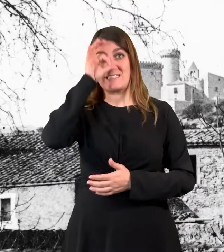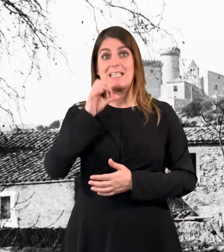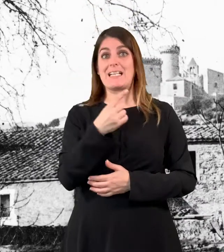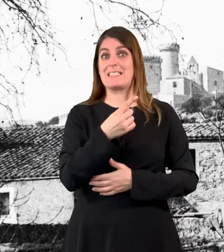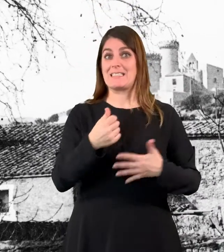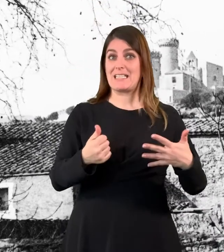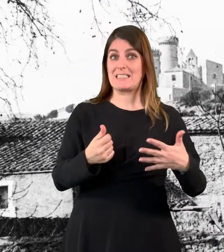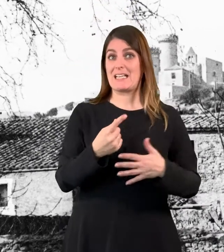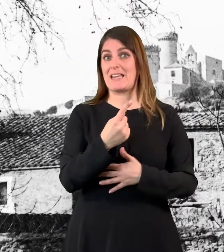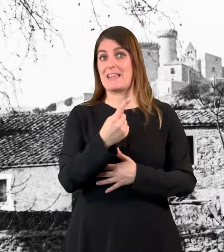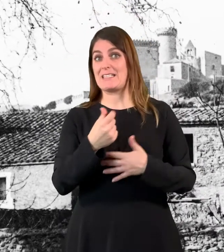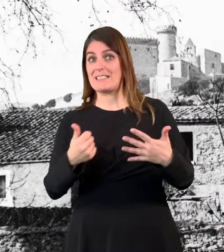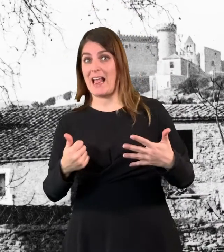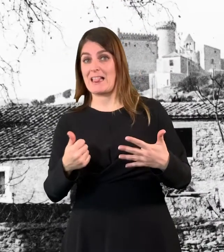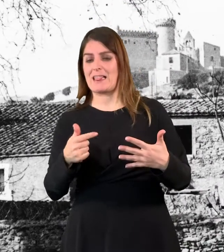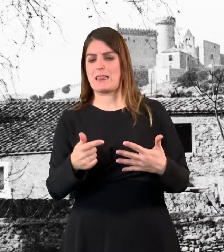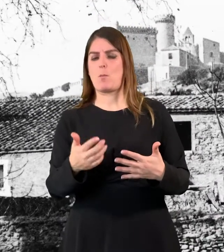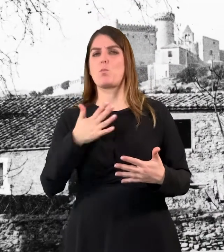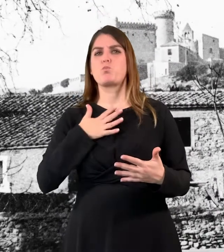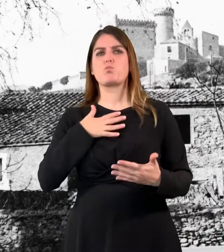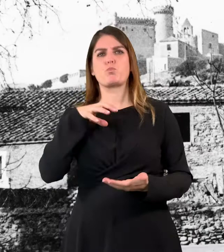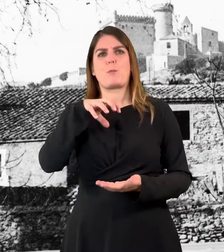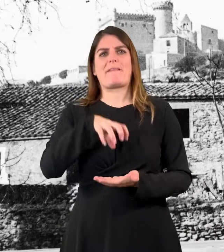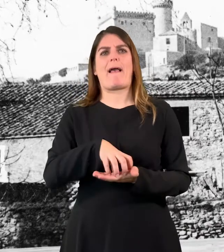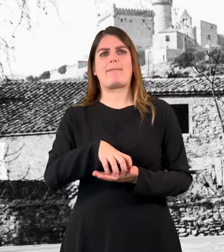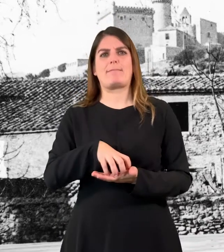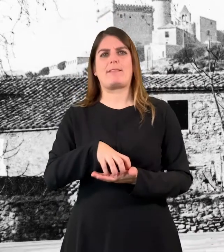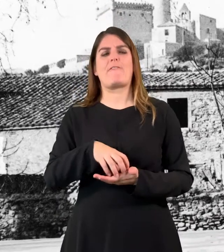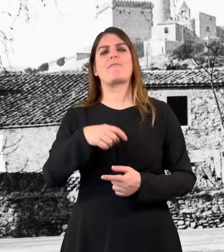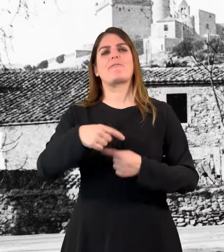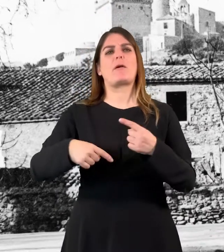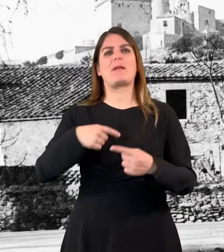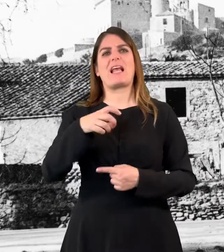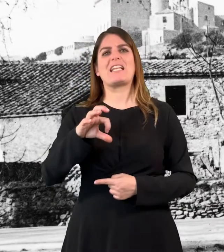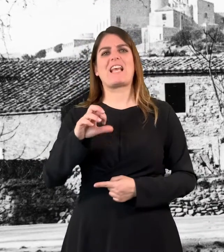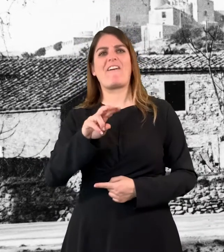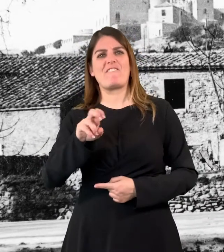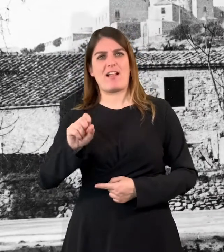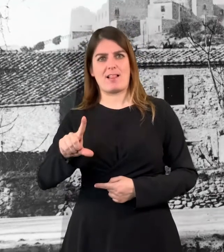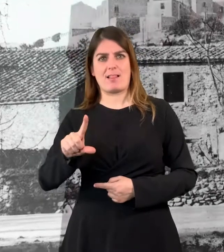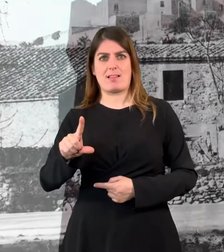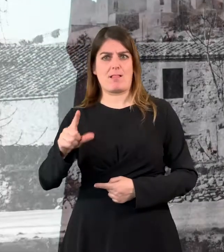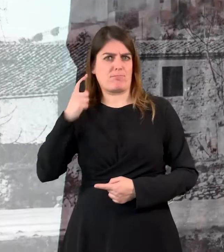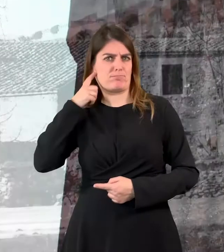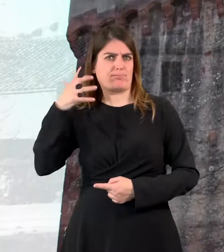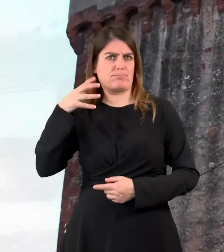la torre era una propietat de la família Savall, de gran importància a Castelldefels.